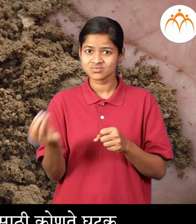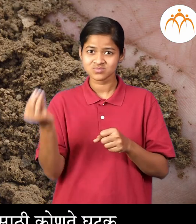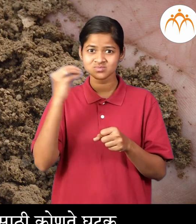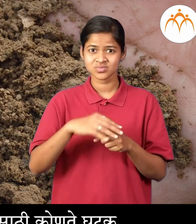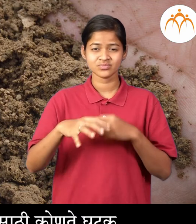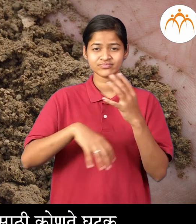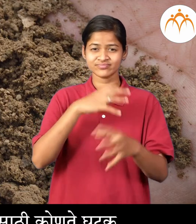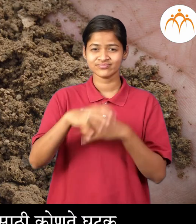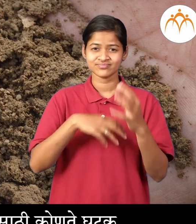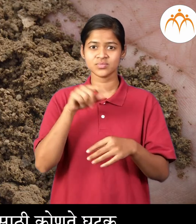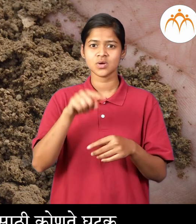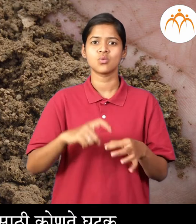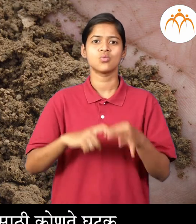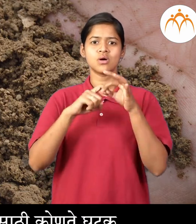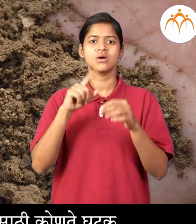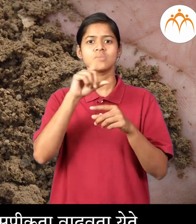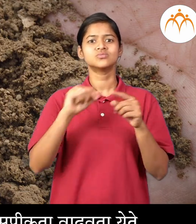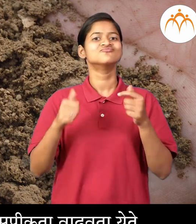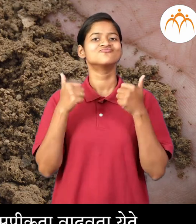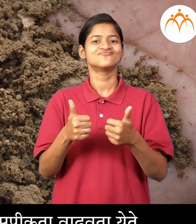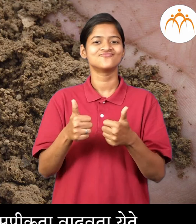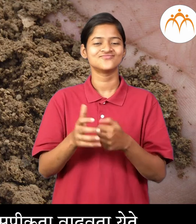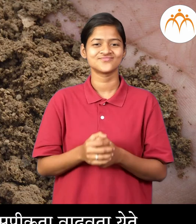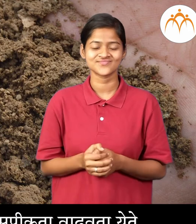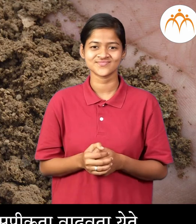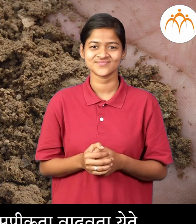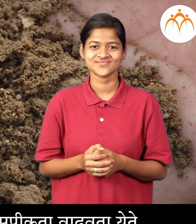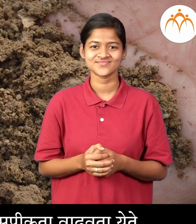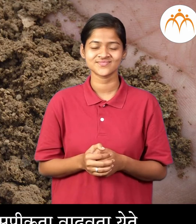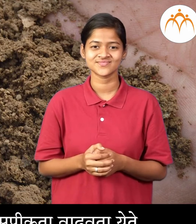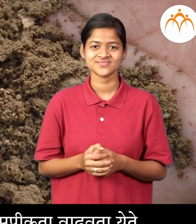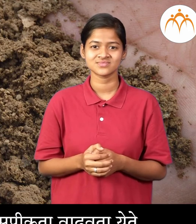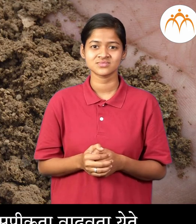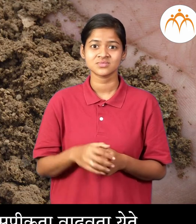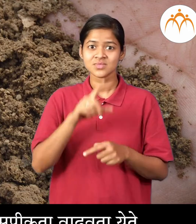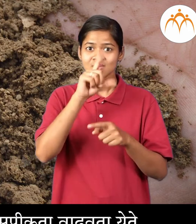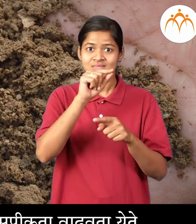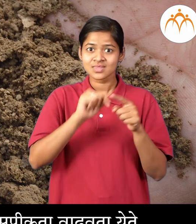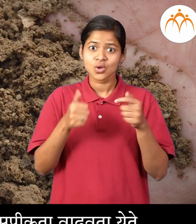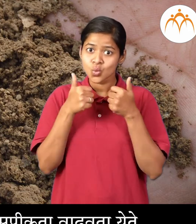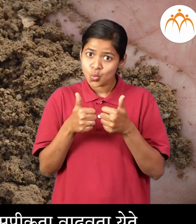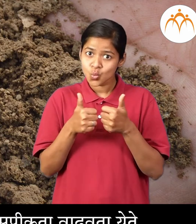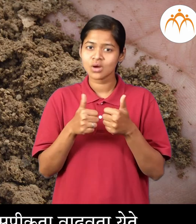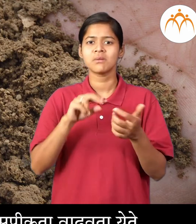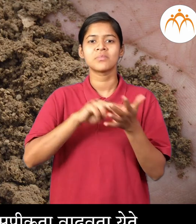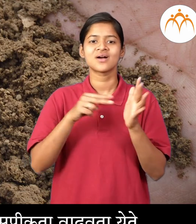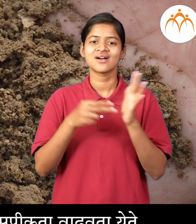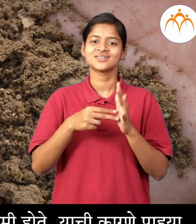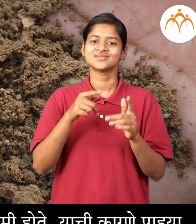उगवताथ,